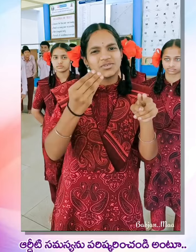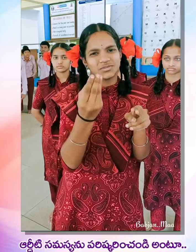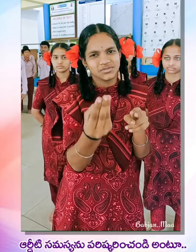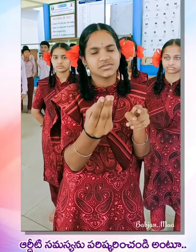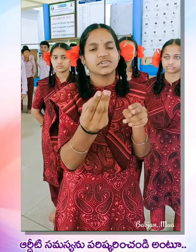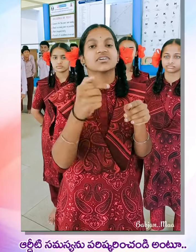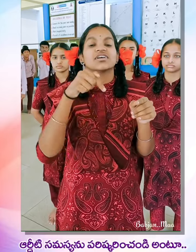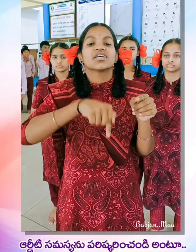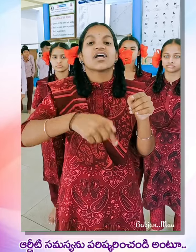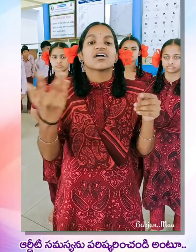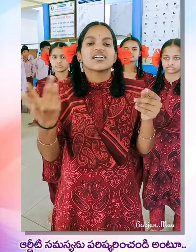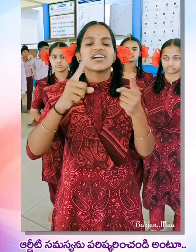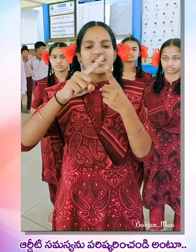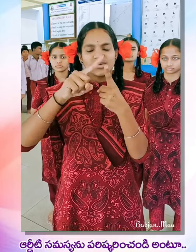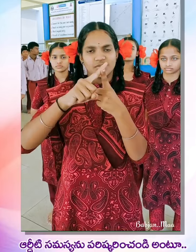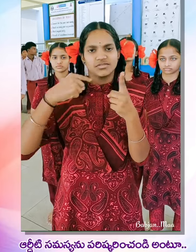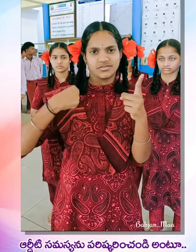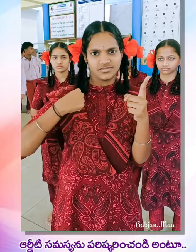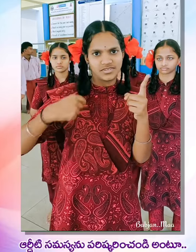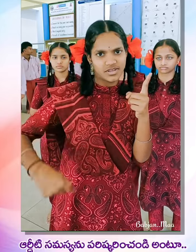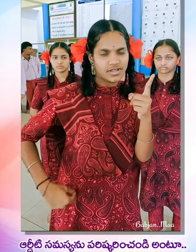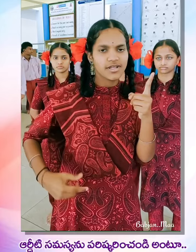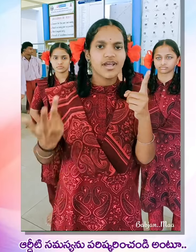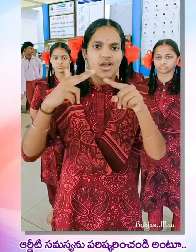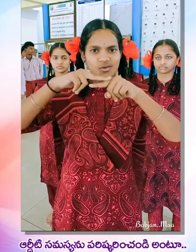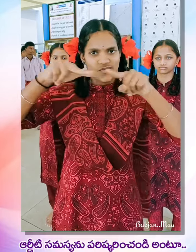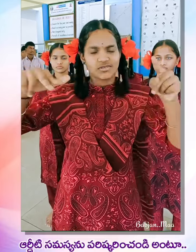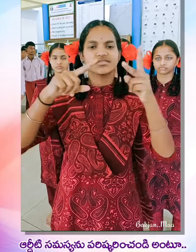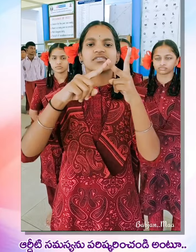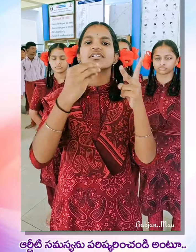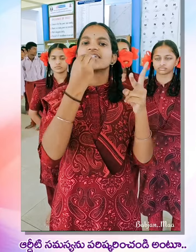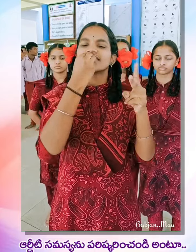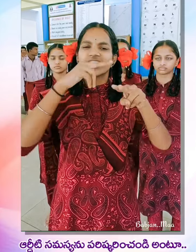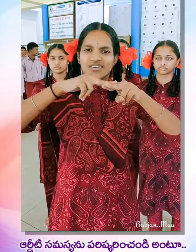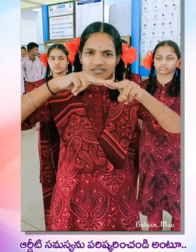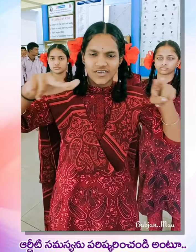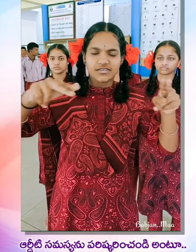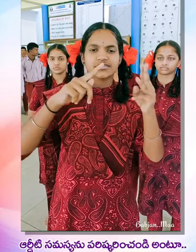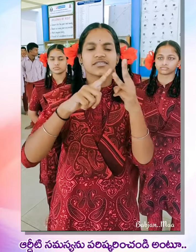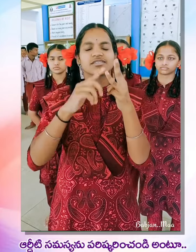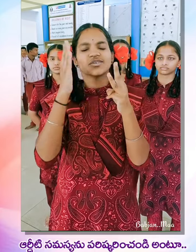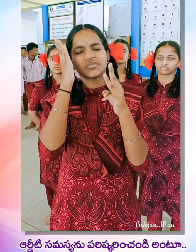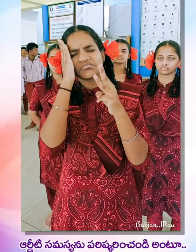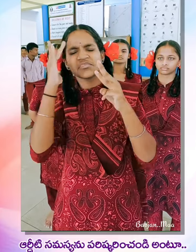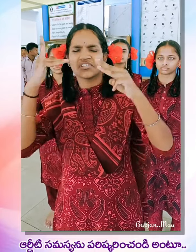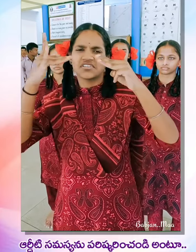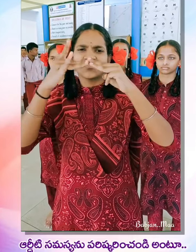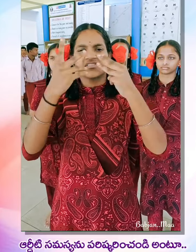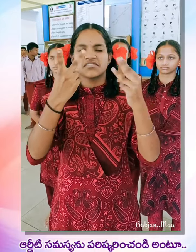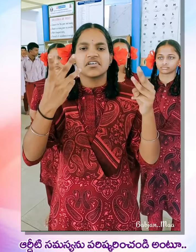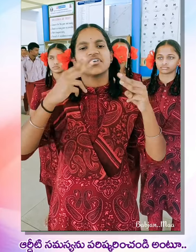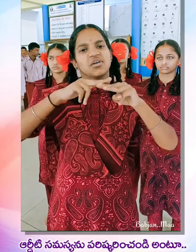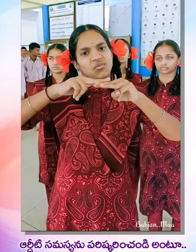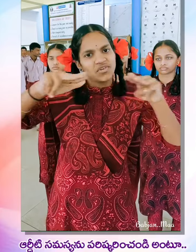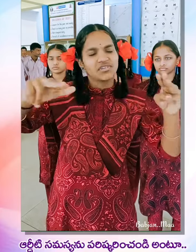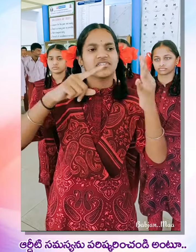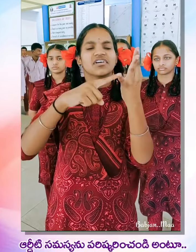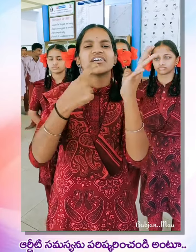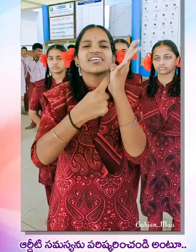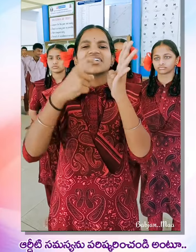ఆర్డిటి సమస్యను దయచేసి పరిష్కరించండి. ఆర్డిటి సంస్థ మంచి చదువు, మంచి ఆహారం,